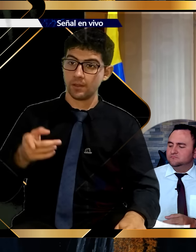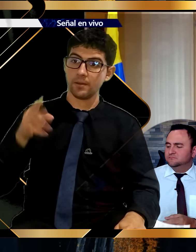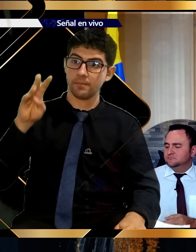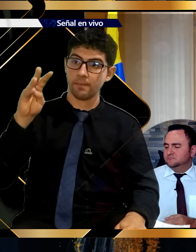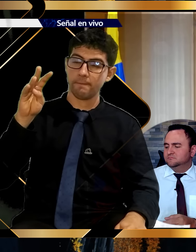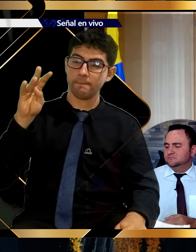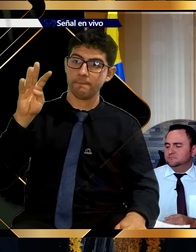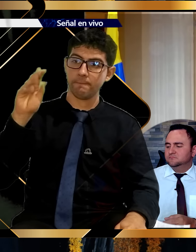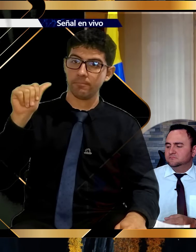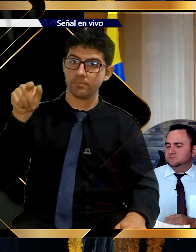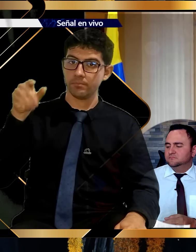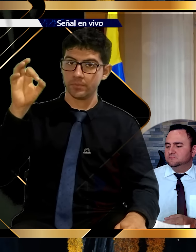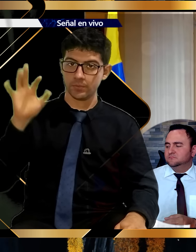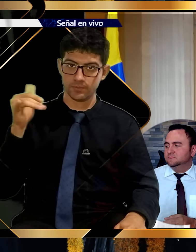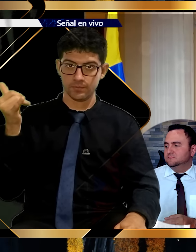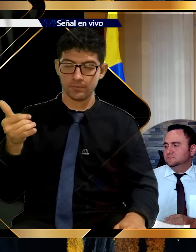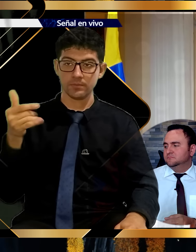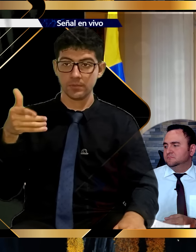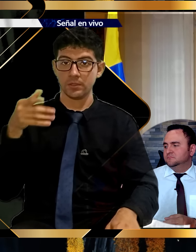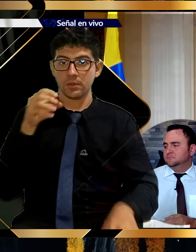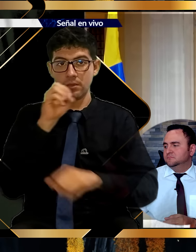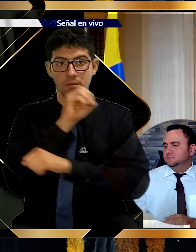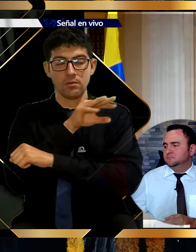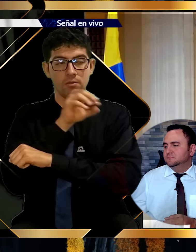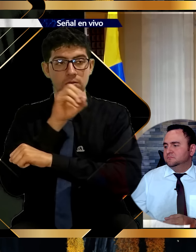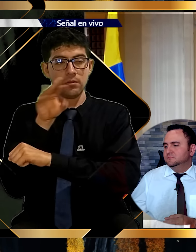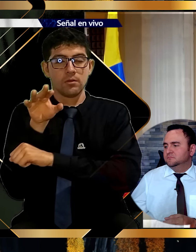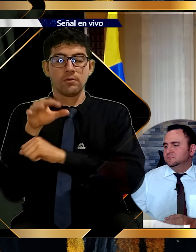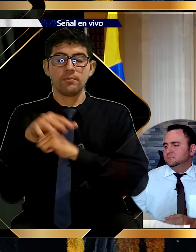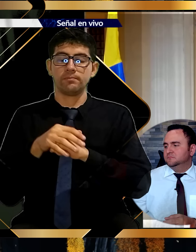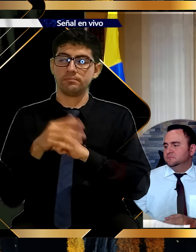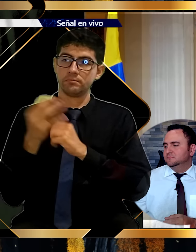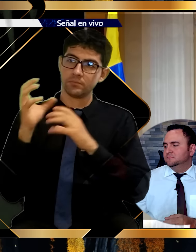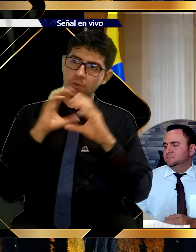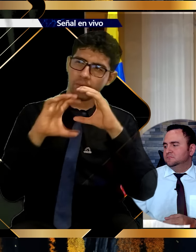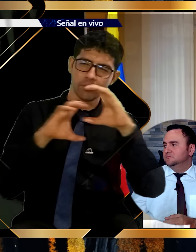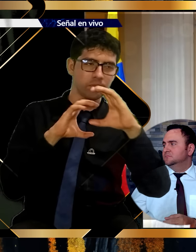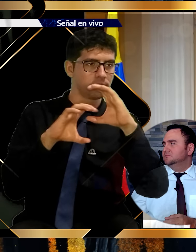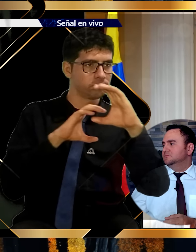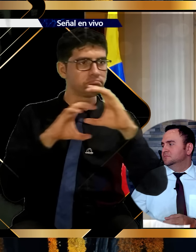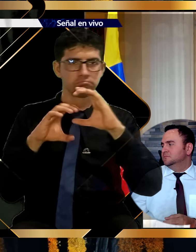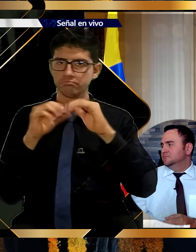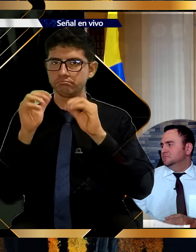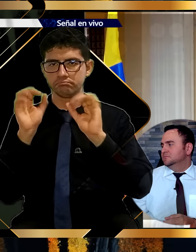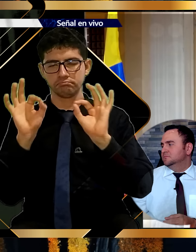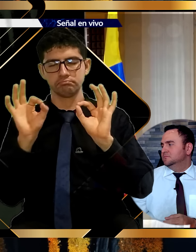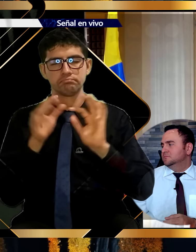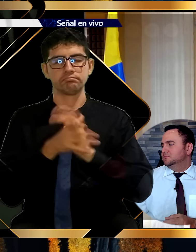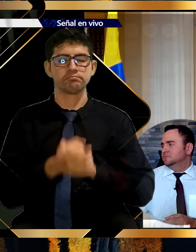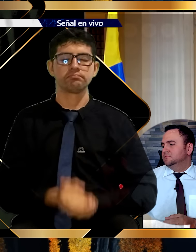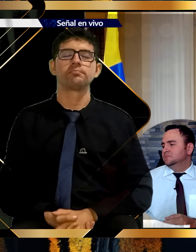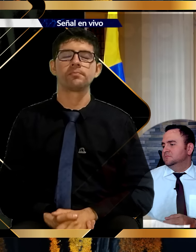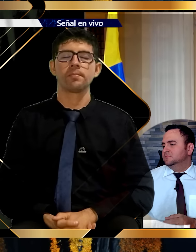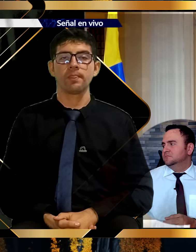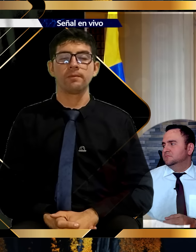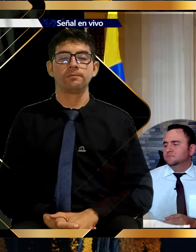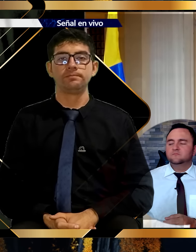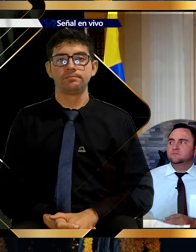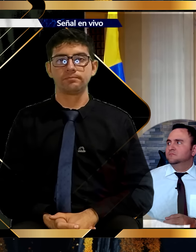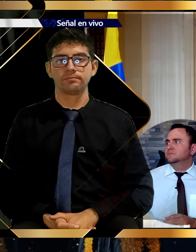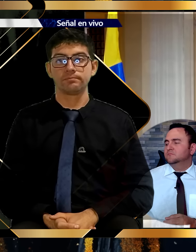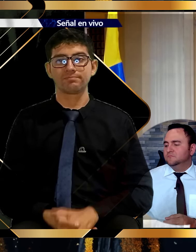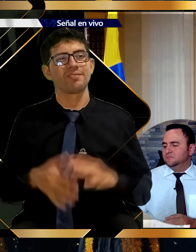Muy comunicativa ella. Amén. Gloria a Dios. Amén.